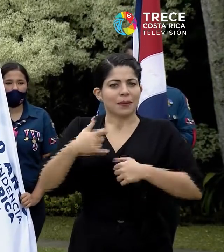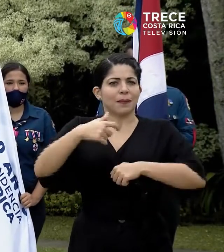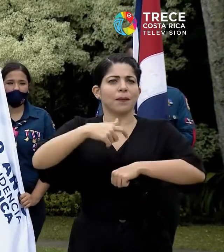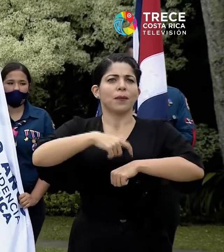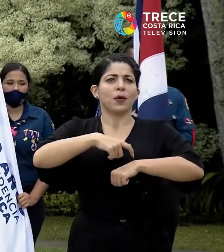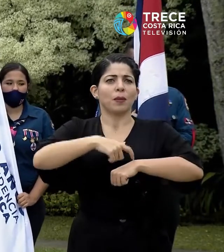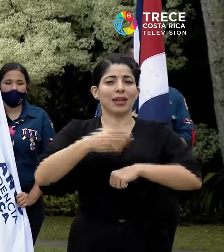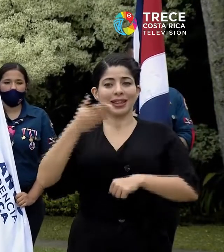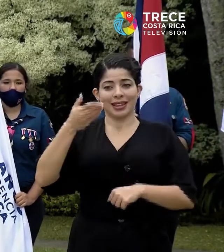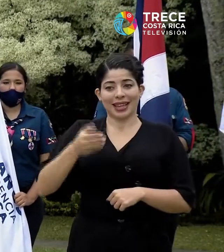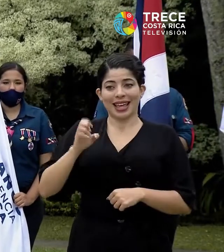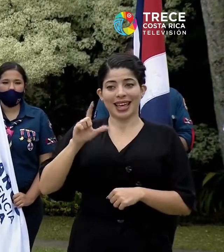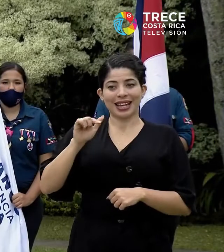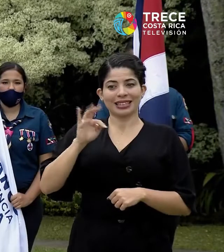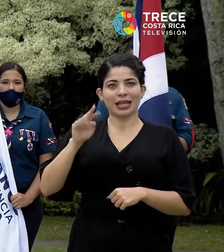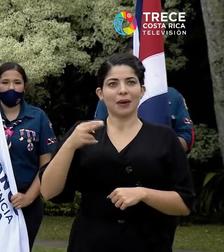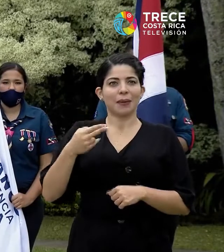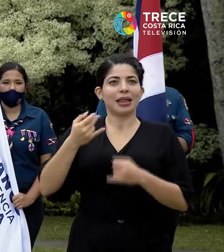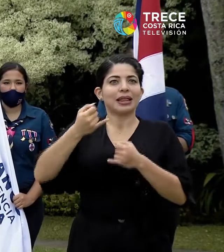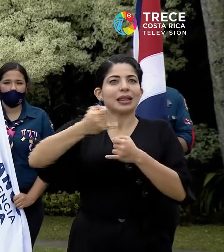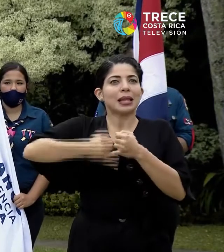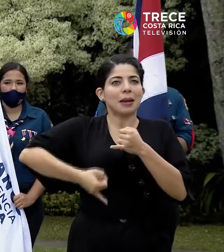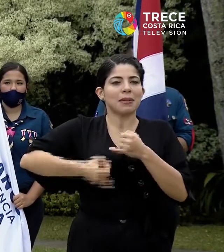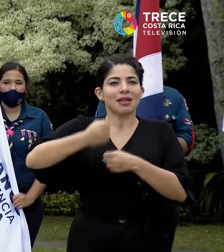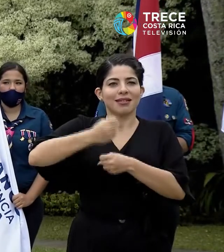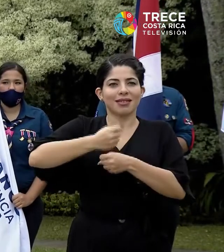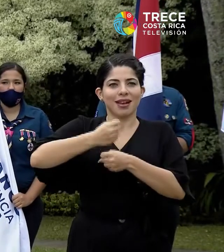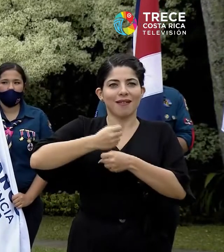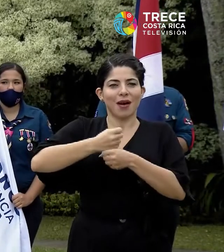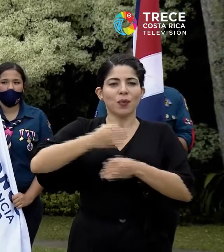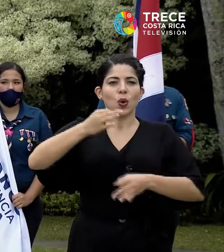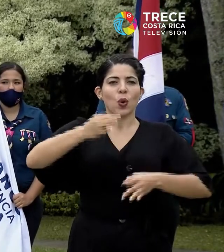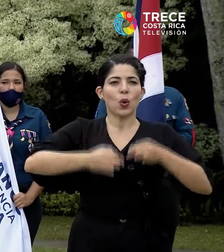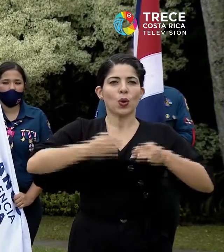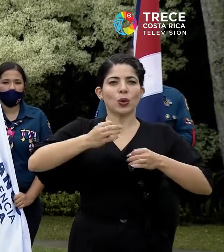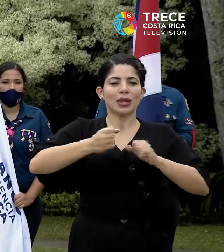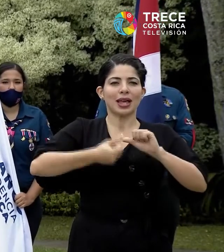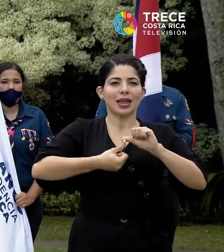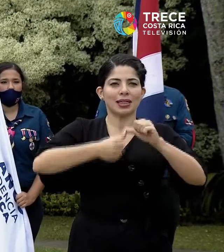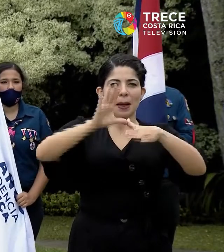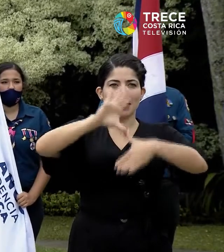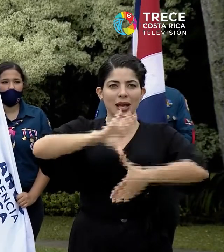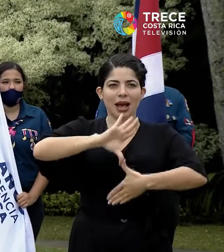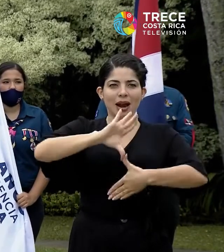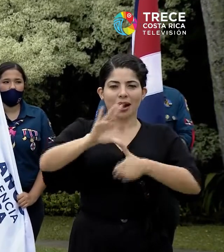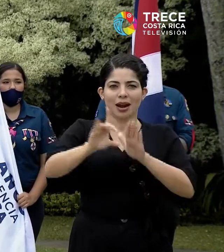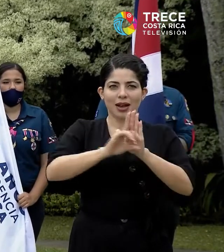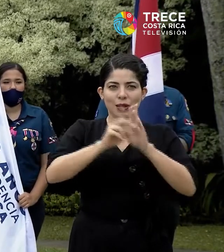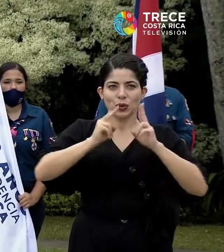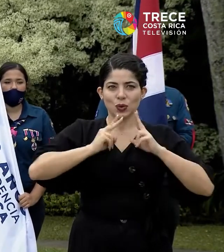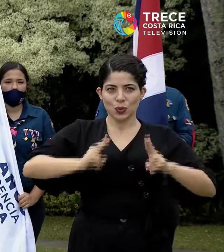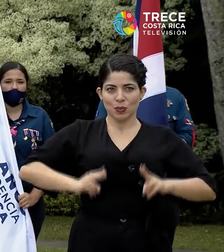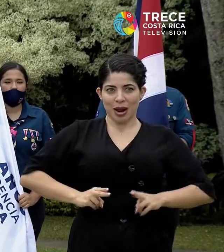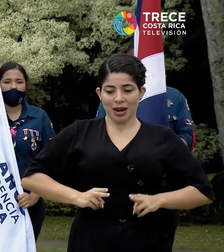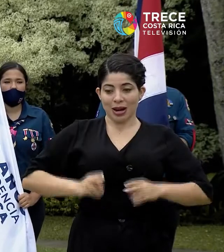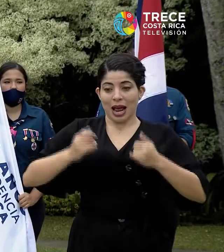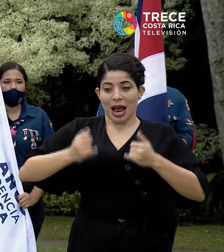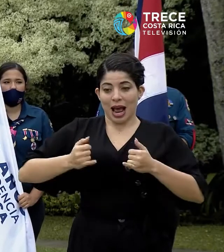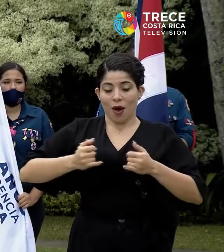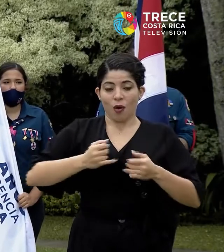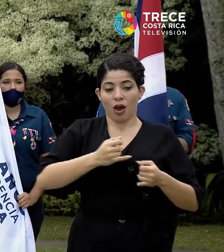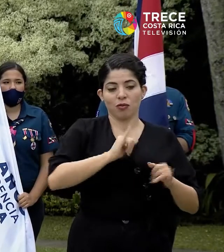en que Elizabeth cierra una etapa en la Corte Interamericana de Derechos Humanos para iniciar